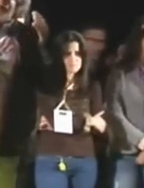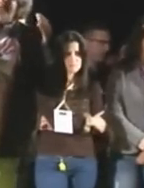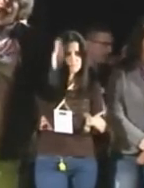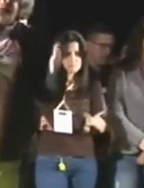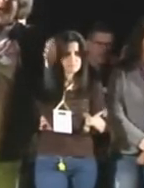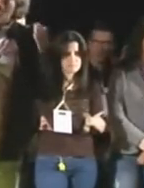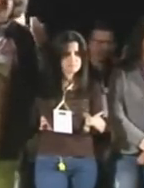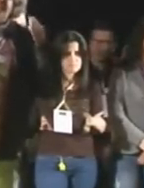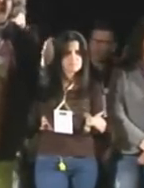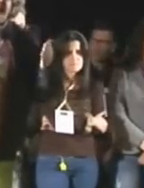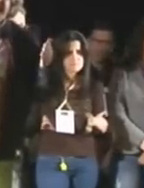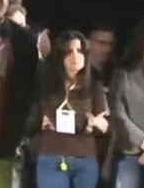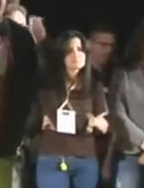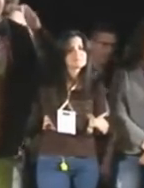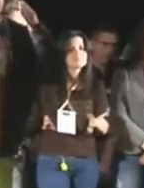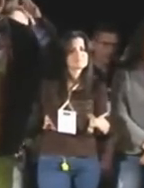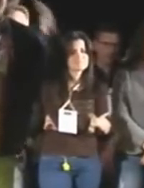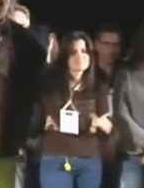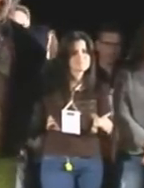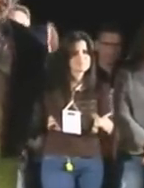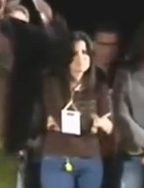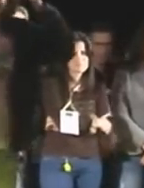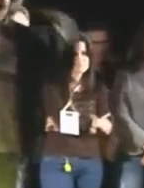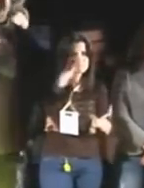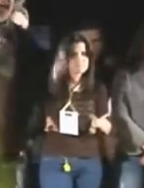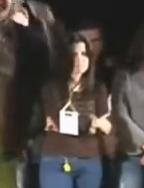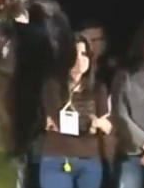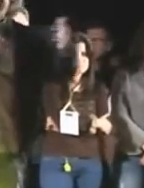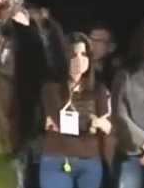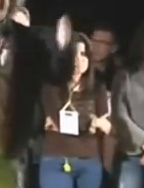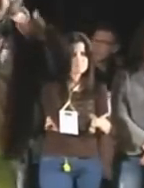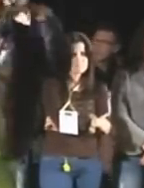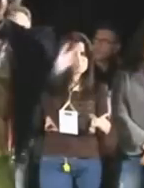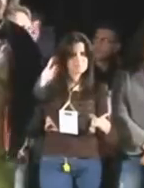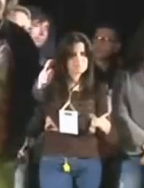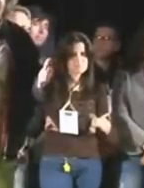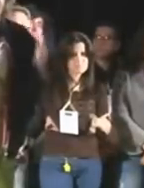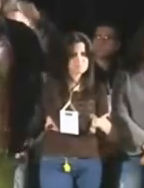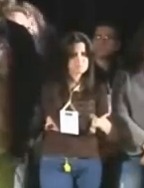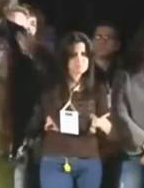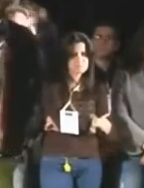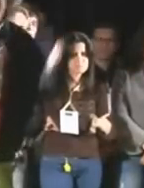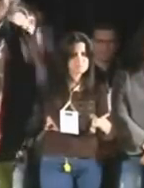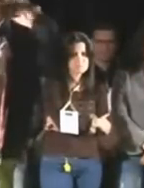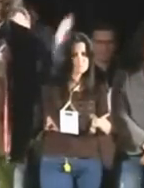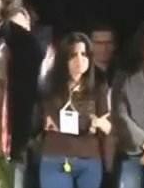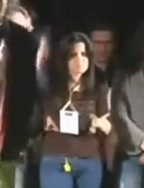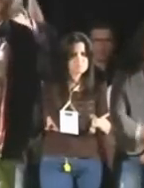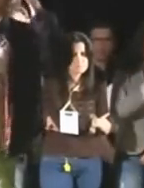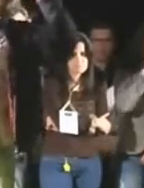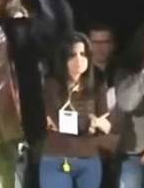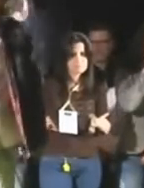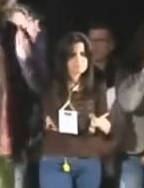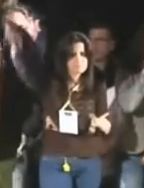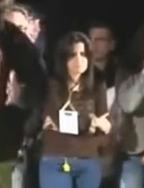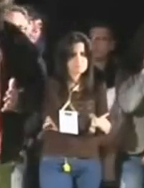dobbiamo andare avanti per i nostri figli, dobbiamo avere una visione dell'energia a 10, 15, 20 anni, una visione del lavoro a 20 anni,